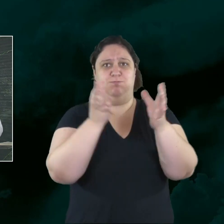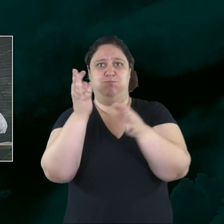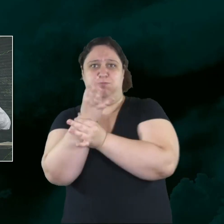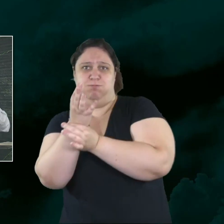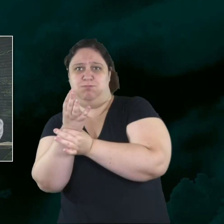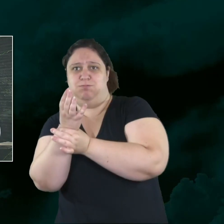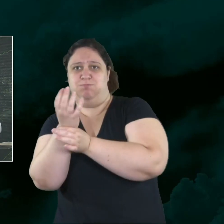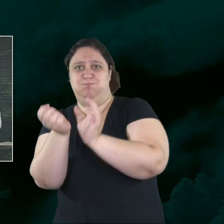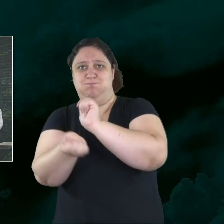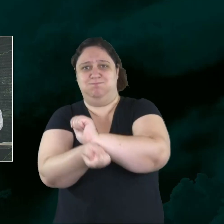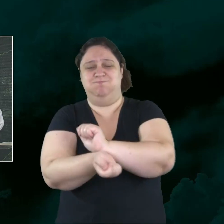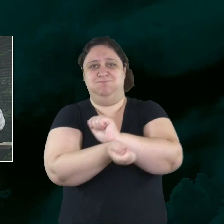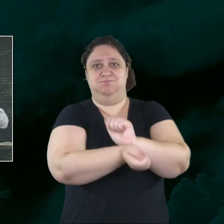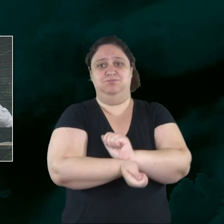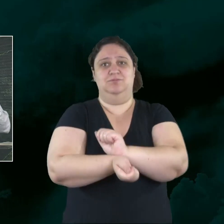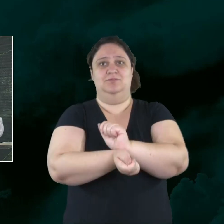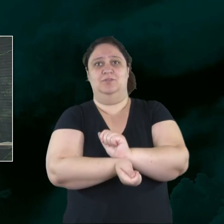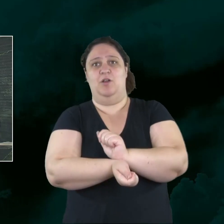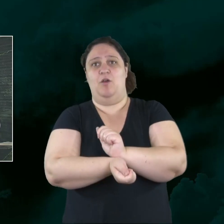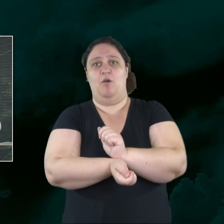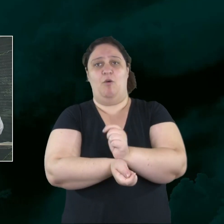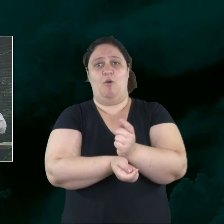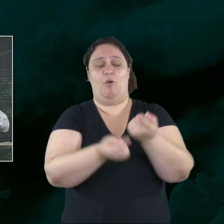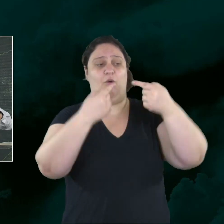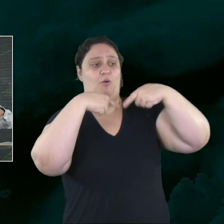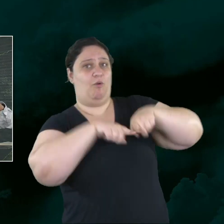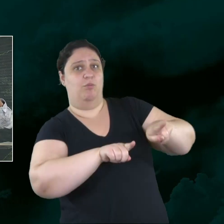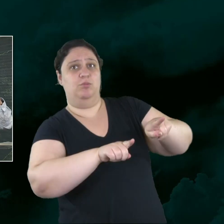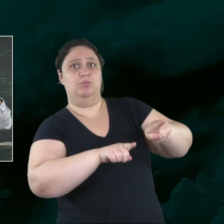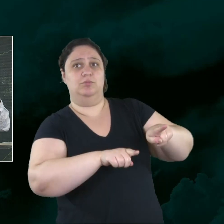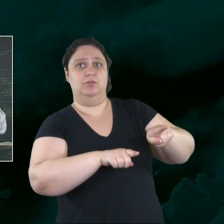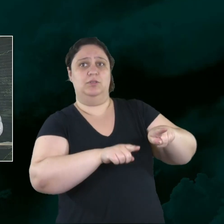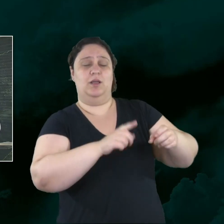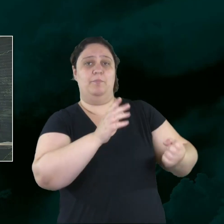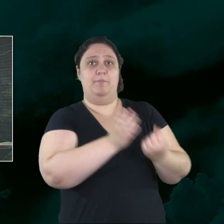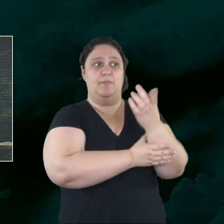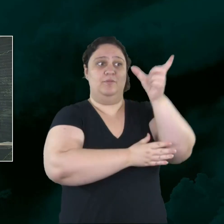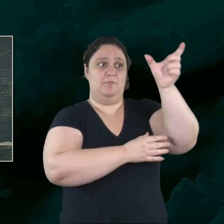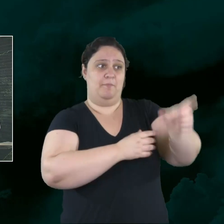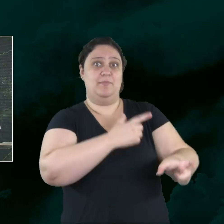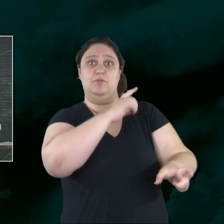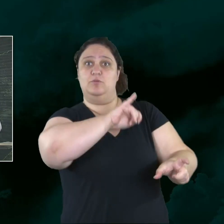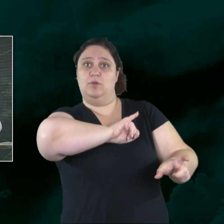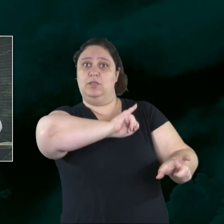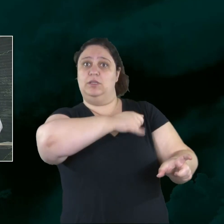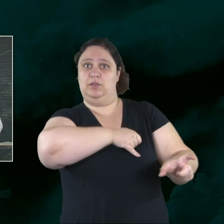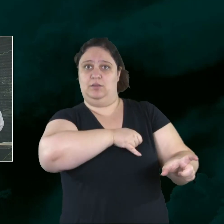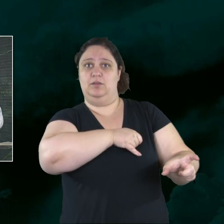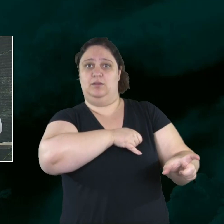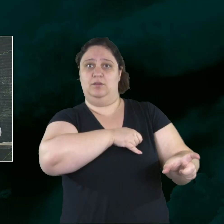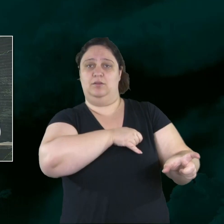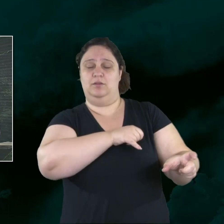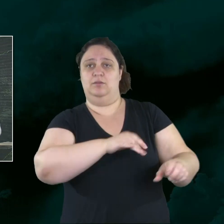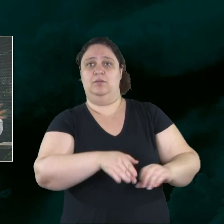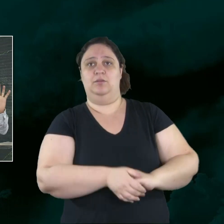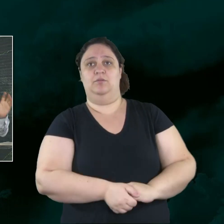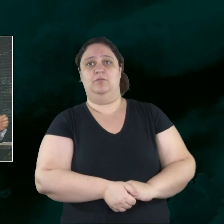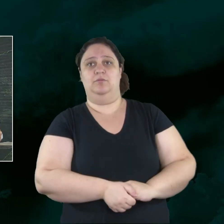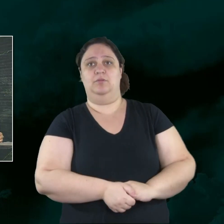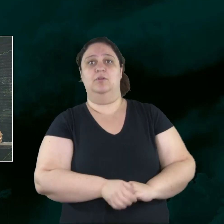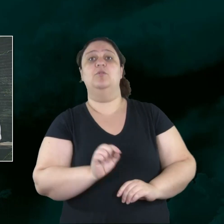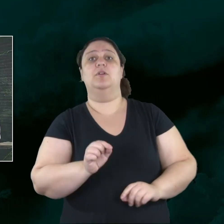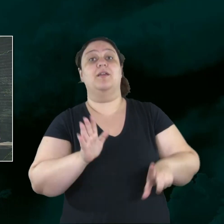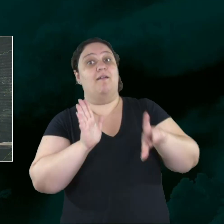contra o surgimento do iníquo, do anomos, né? É a